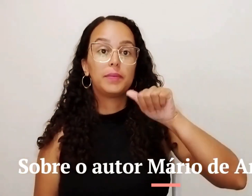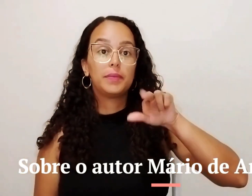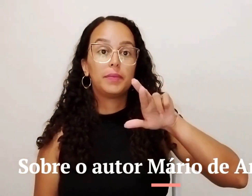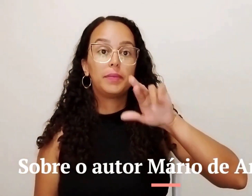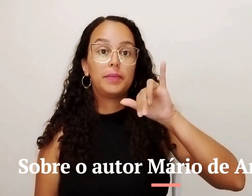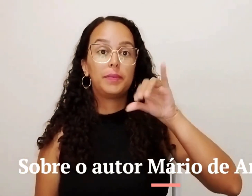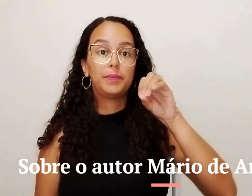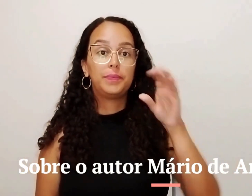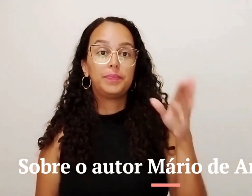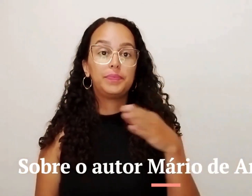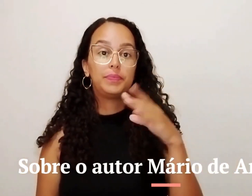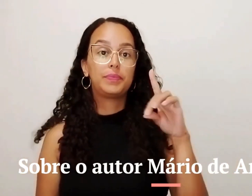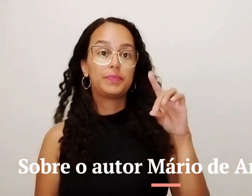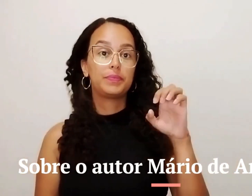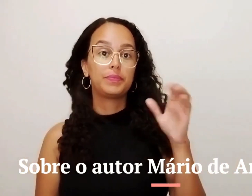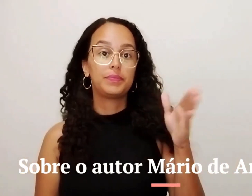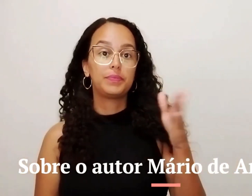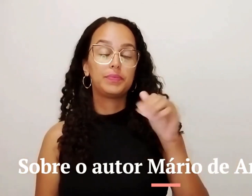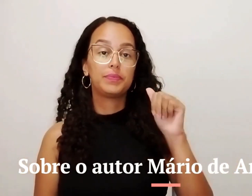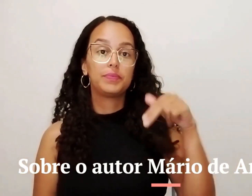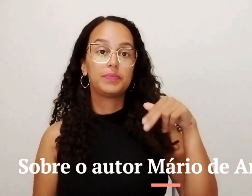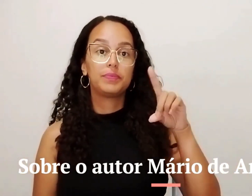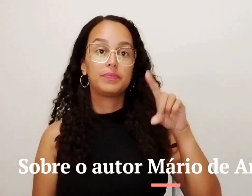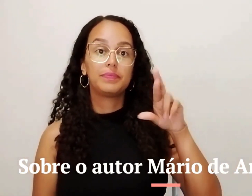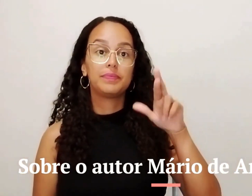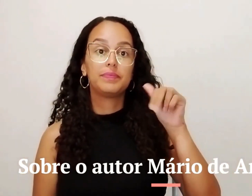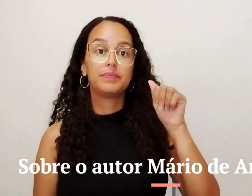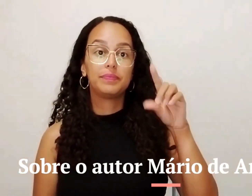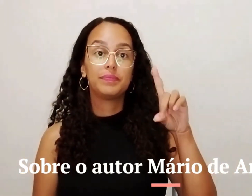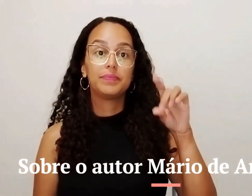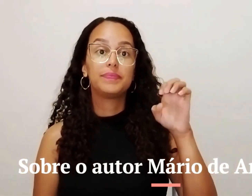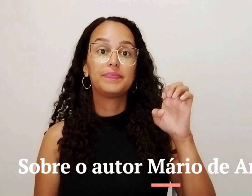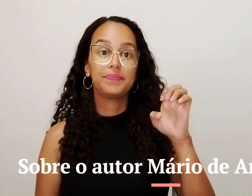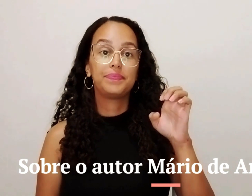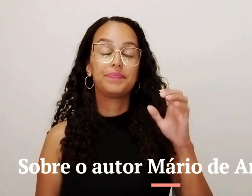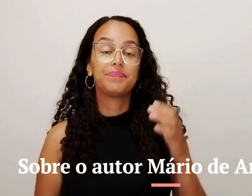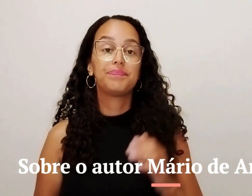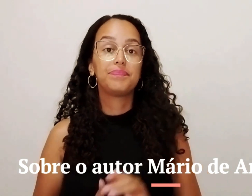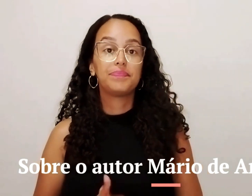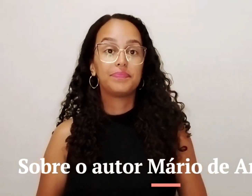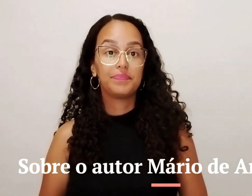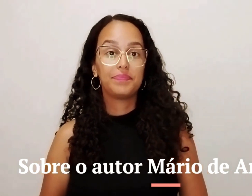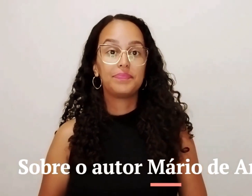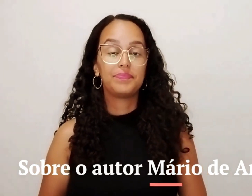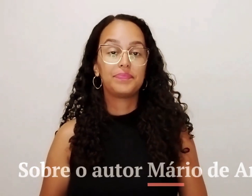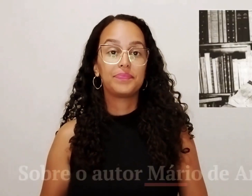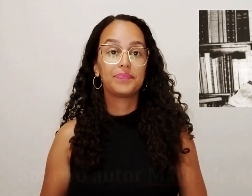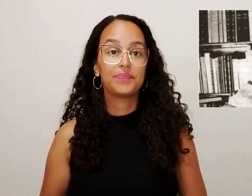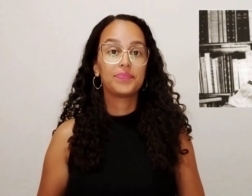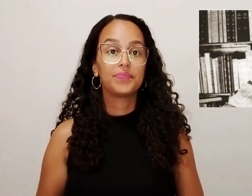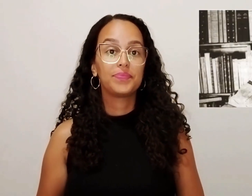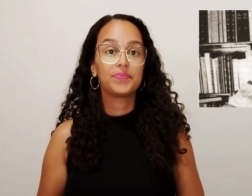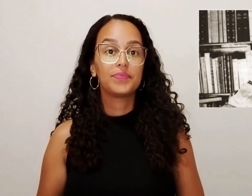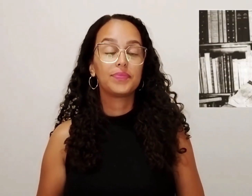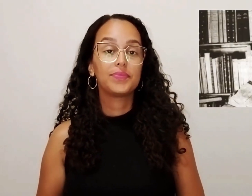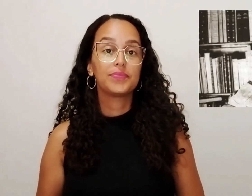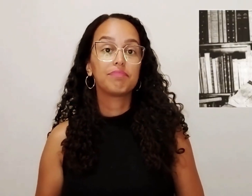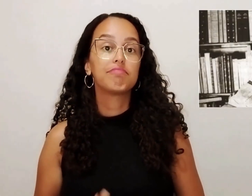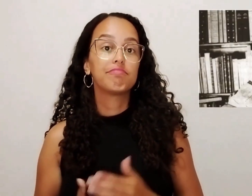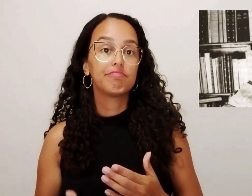Mário de Andrade foi escritor, musicólogo e pesquisador do folclore brasileiro.